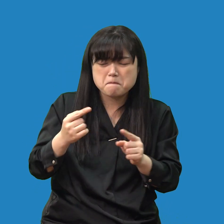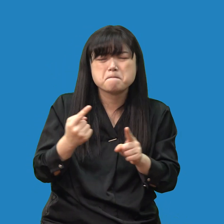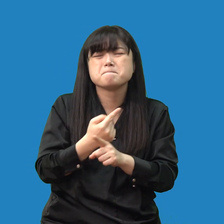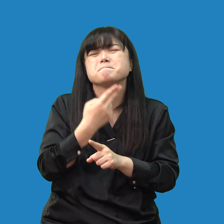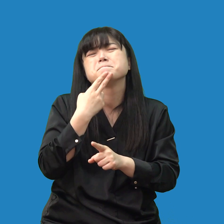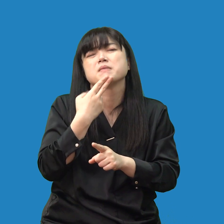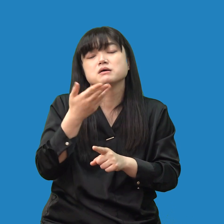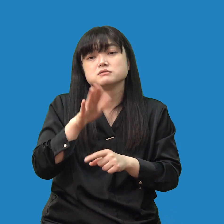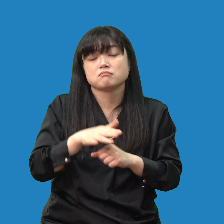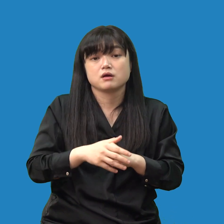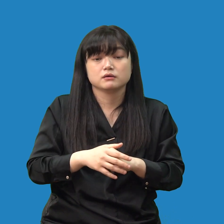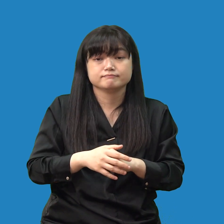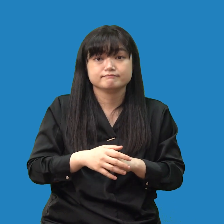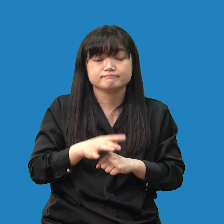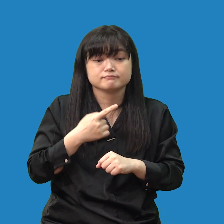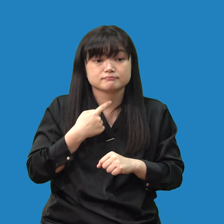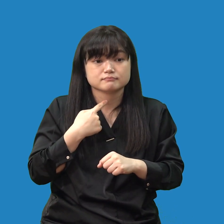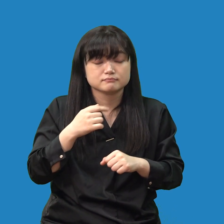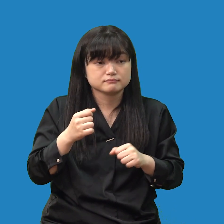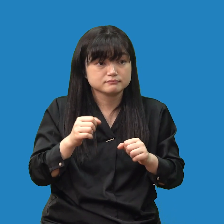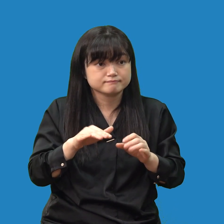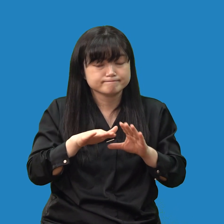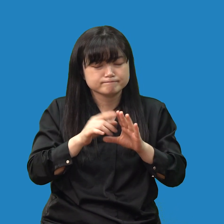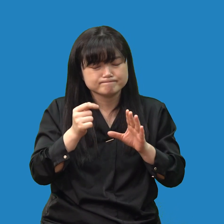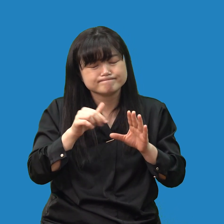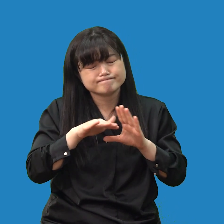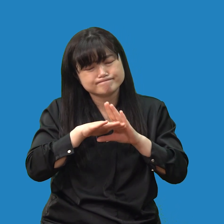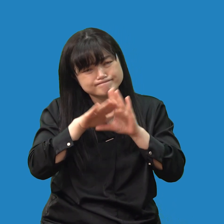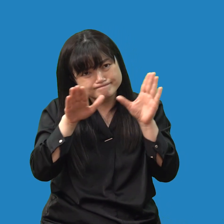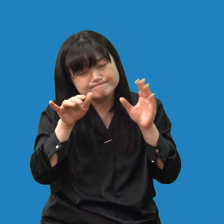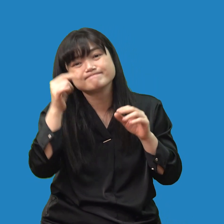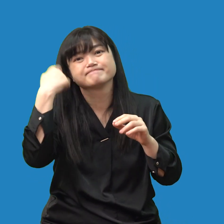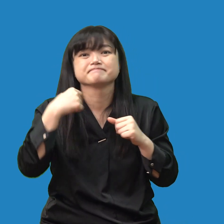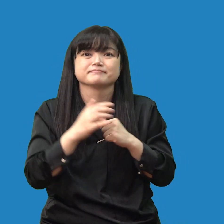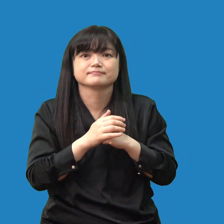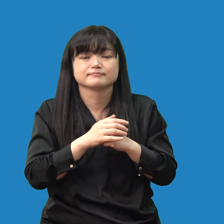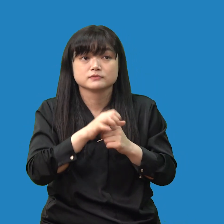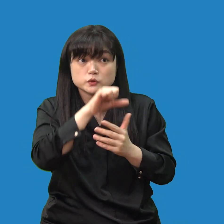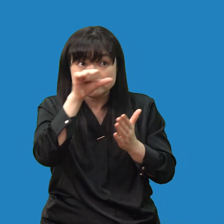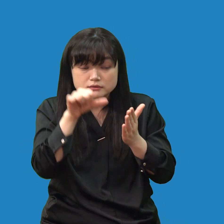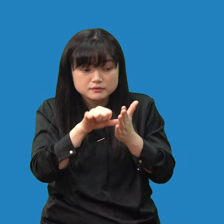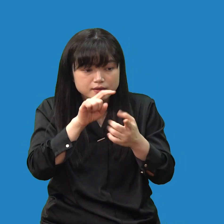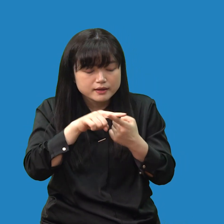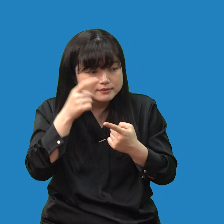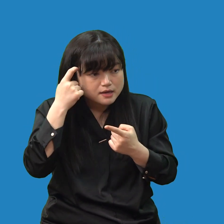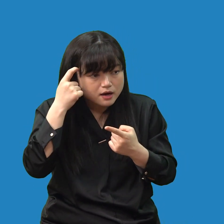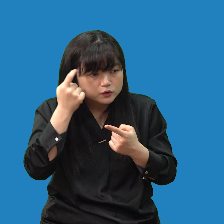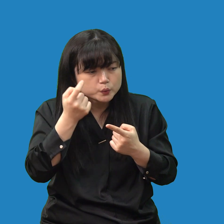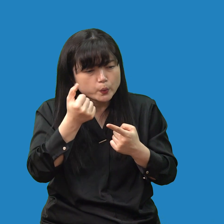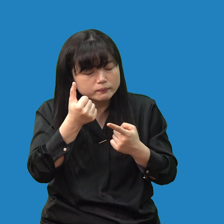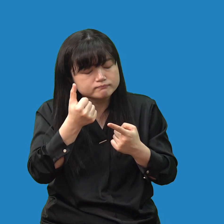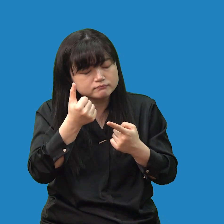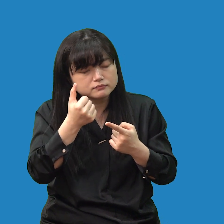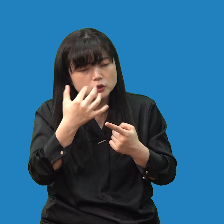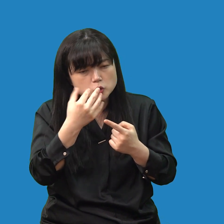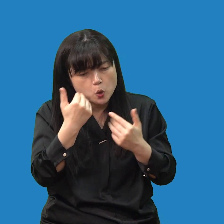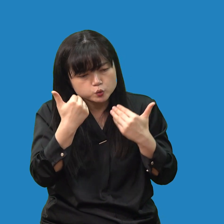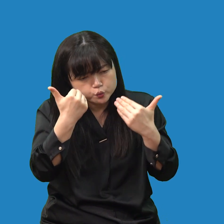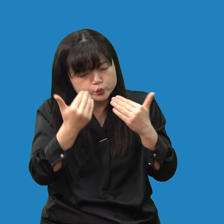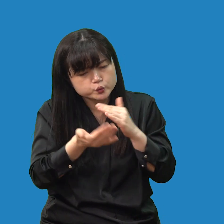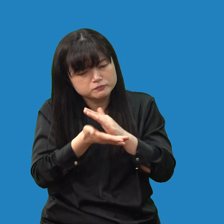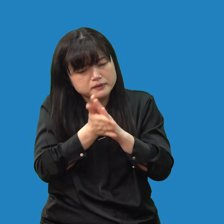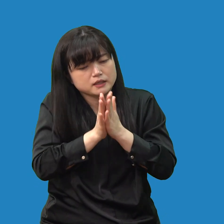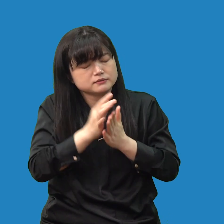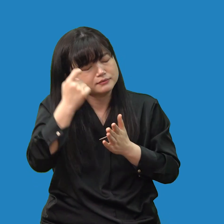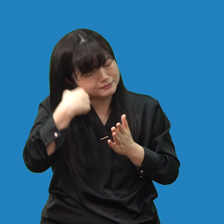않았지만 목소리는 훨씬 밝았고 무엇보다도 인생을 대하는 태도가 한층 더 성숙되어 있는